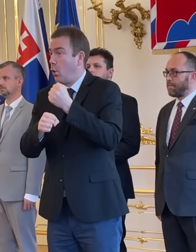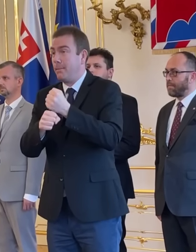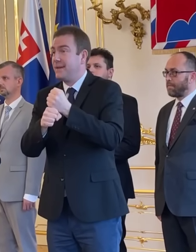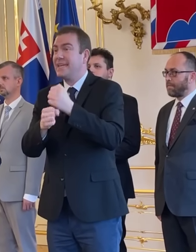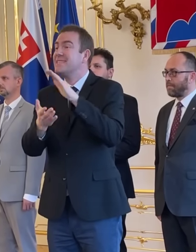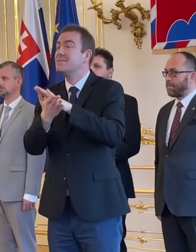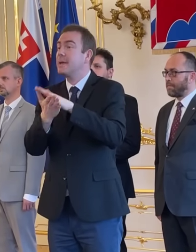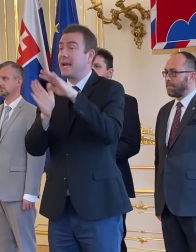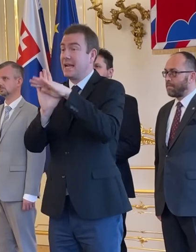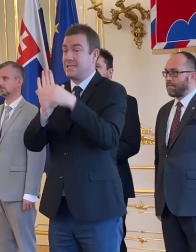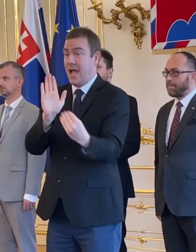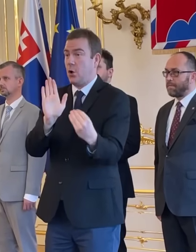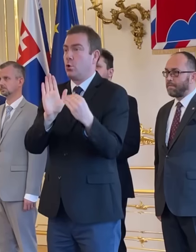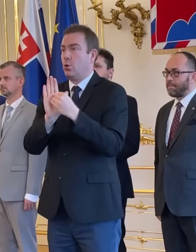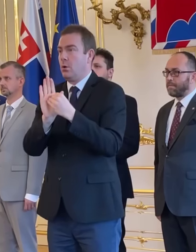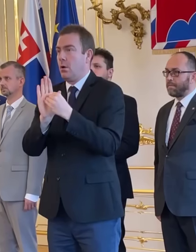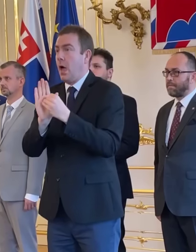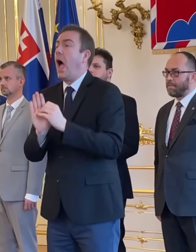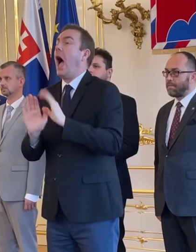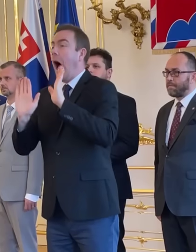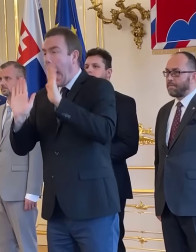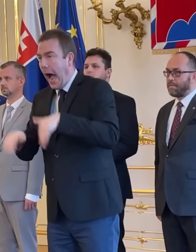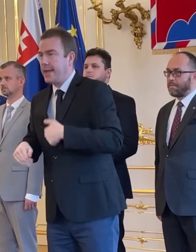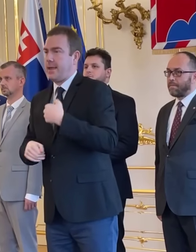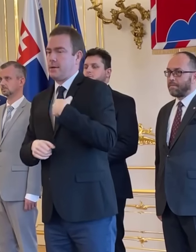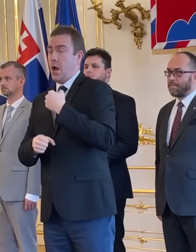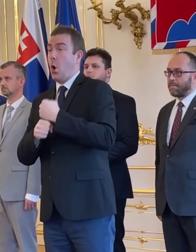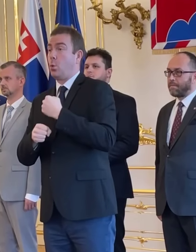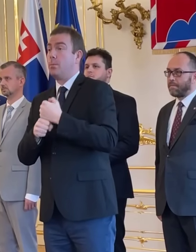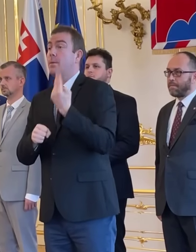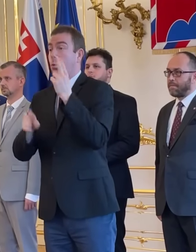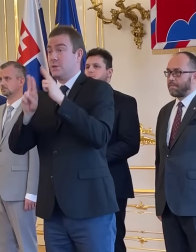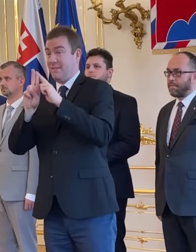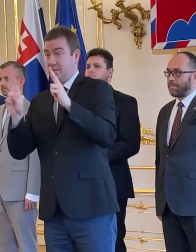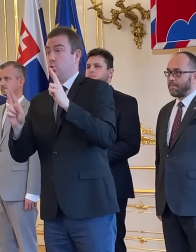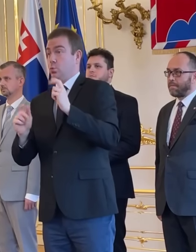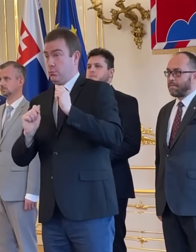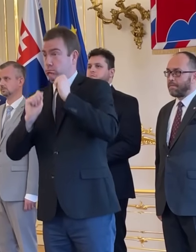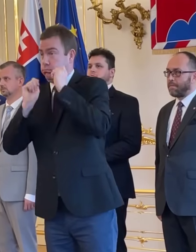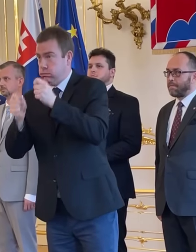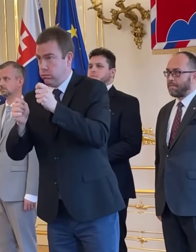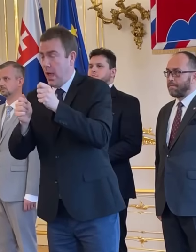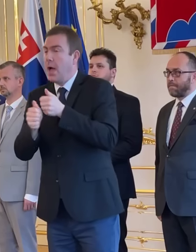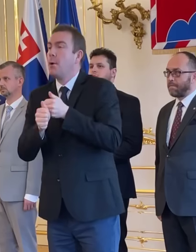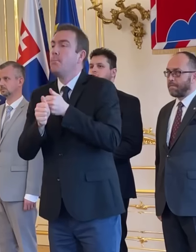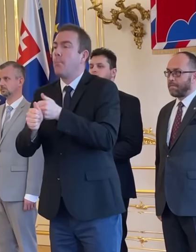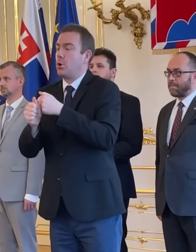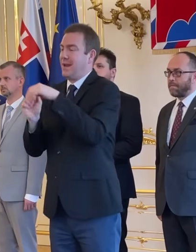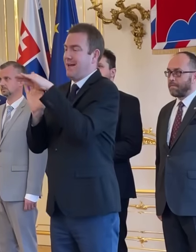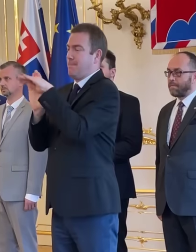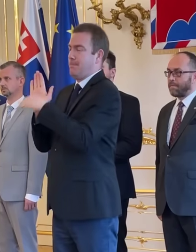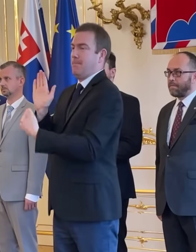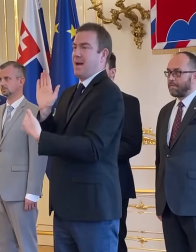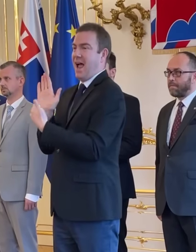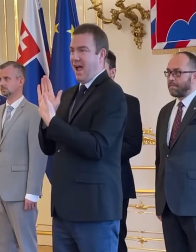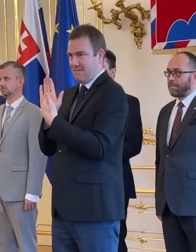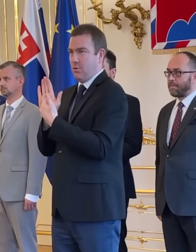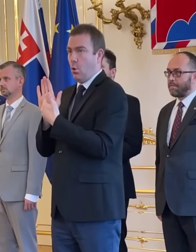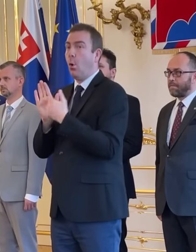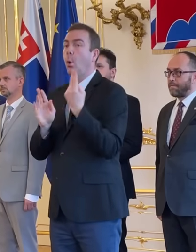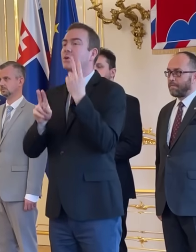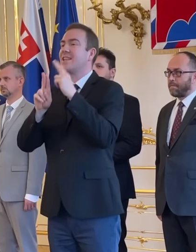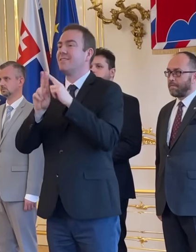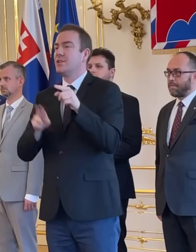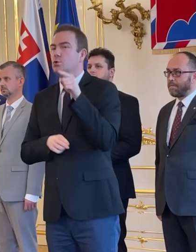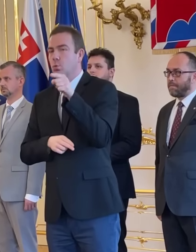nebráni tomu, aby som podanie na ústavný súd v tejto veci urobila. A podľa právnej úpravy a judikatúry ústavného súdu